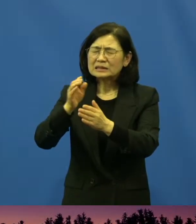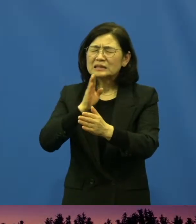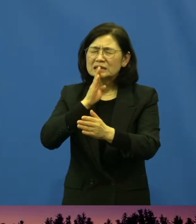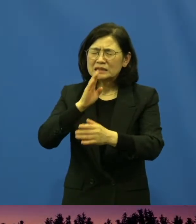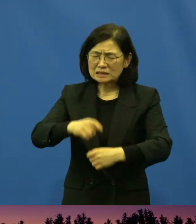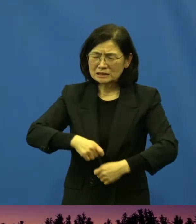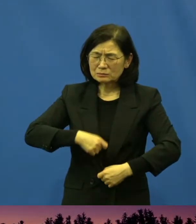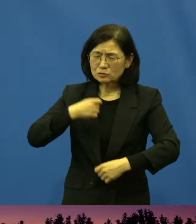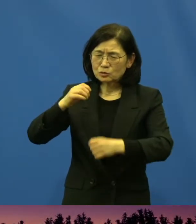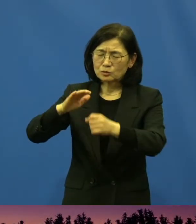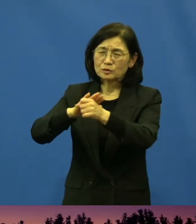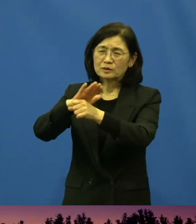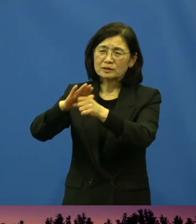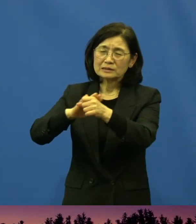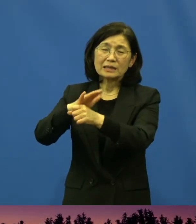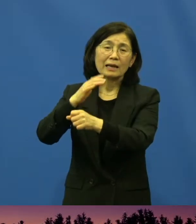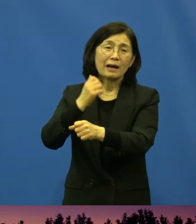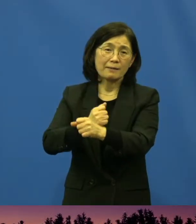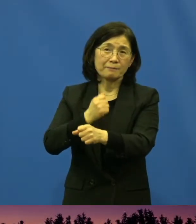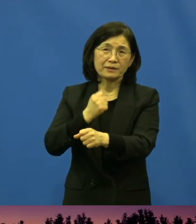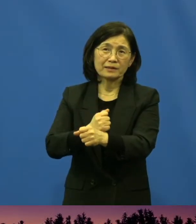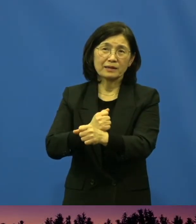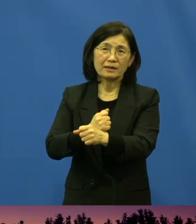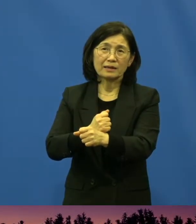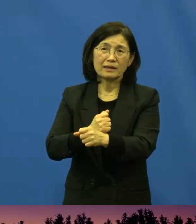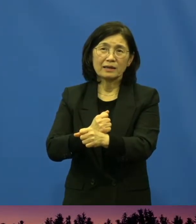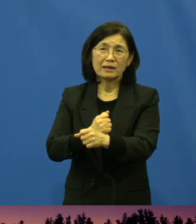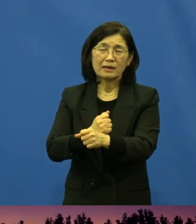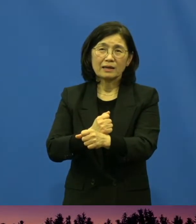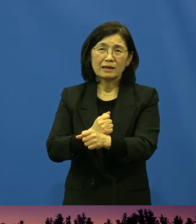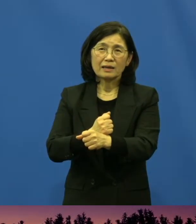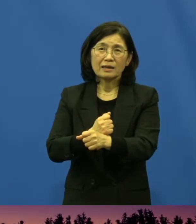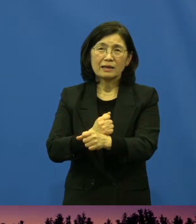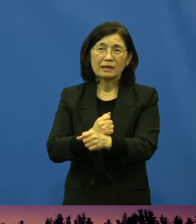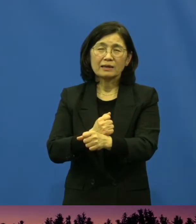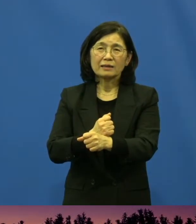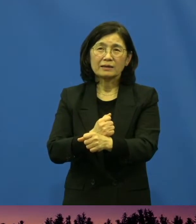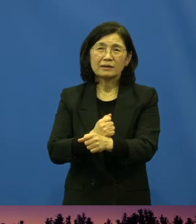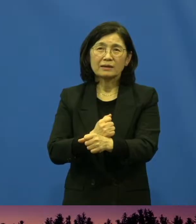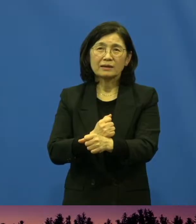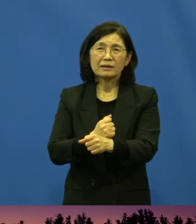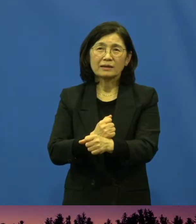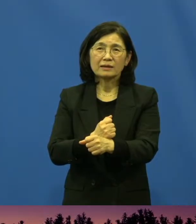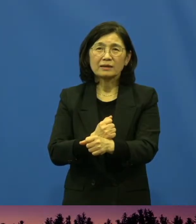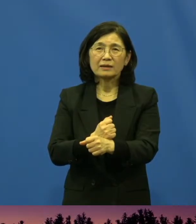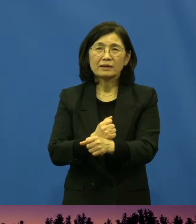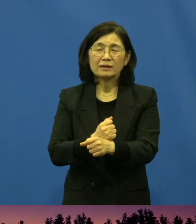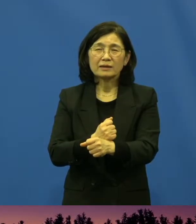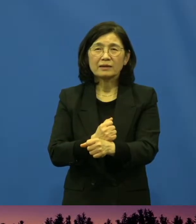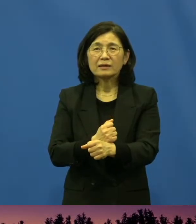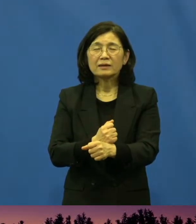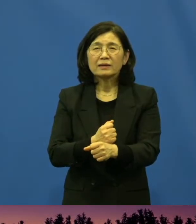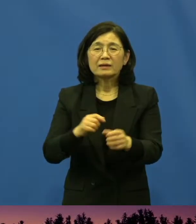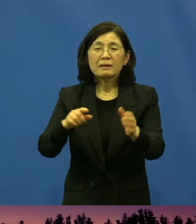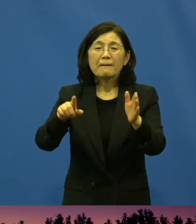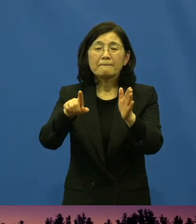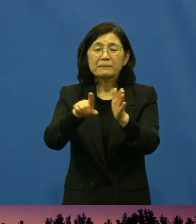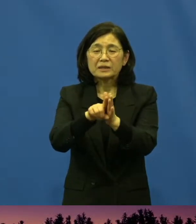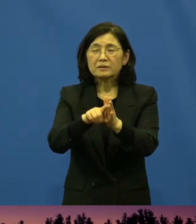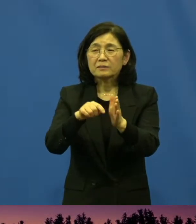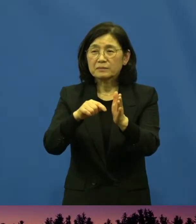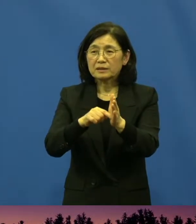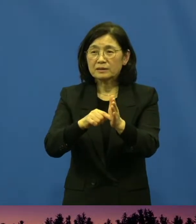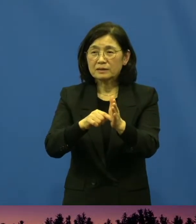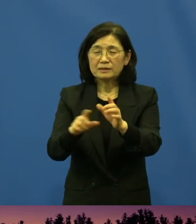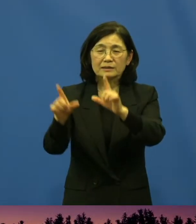현실은 아니었습니다가 아니라 그 진심, 그것을 실력으로 하나님 앞에 증명해낼 수 있는,